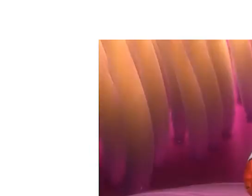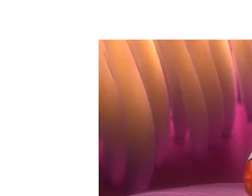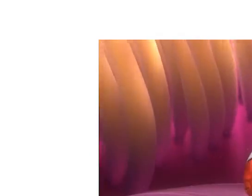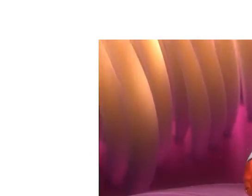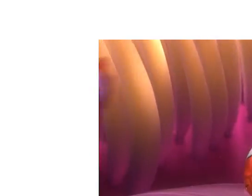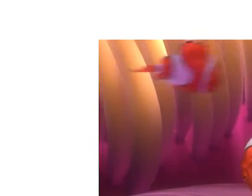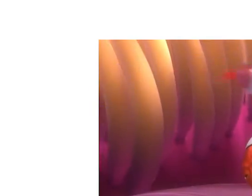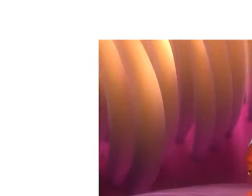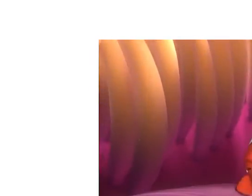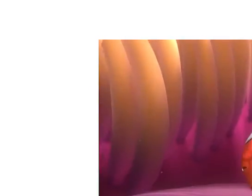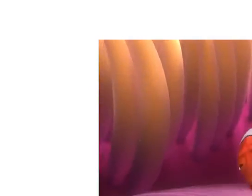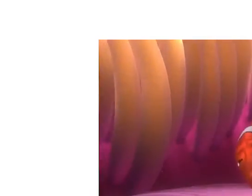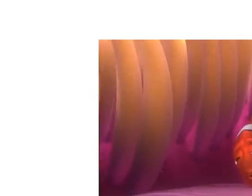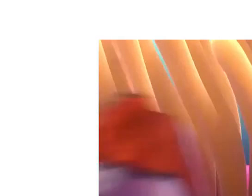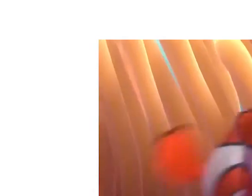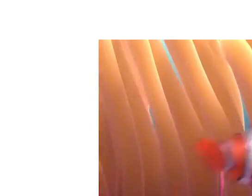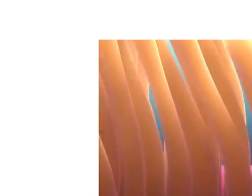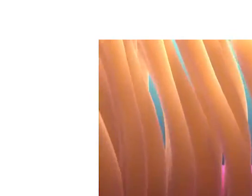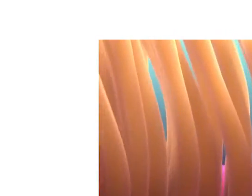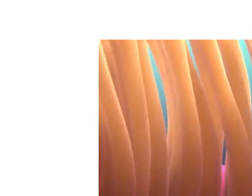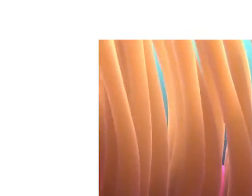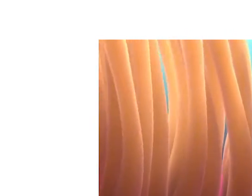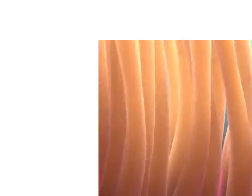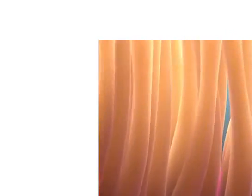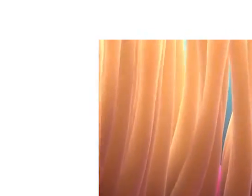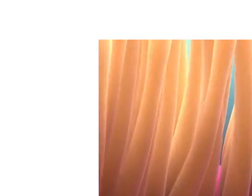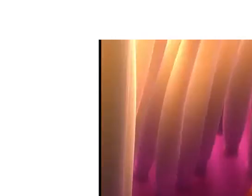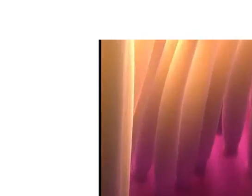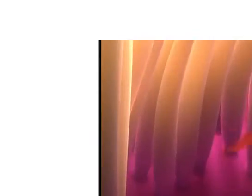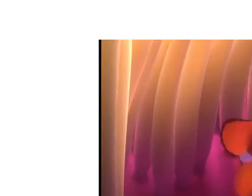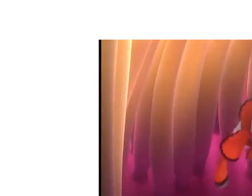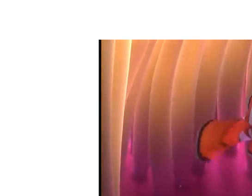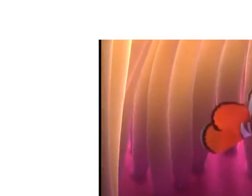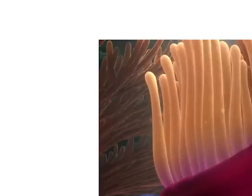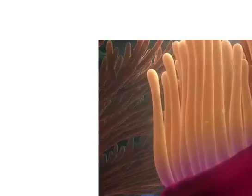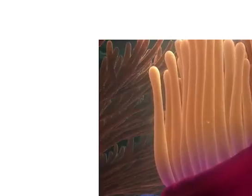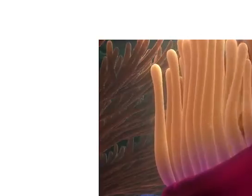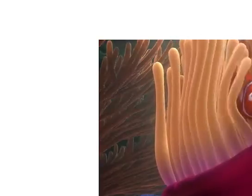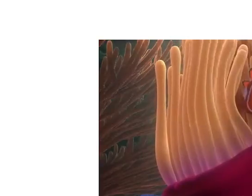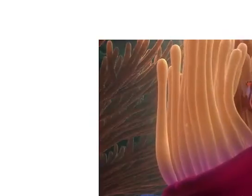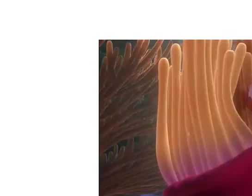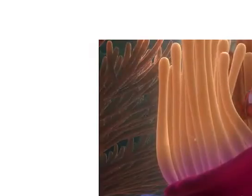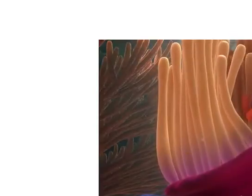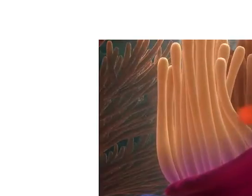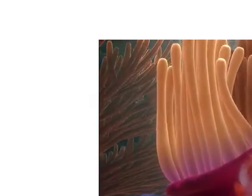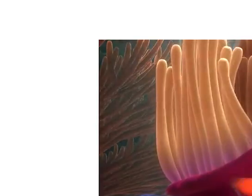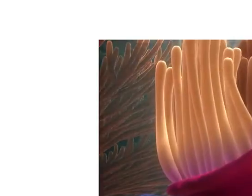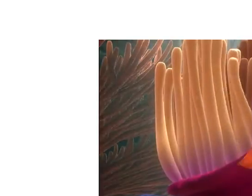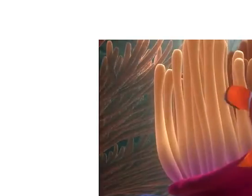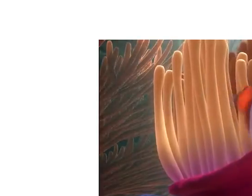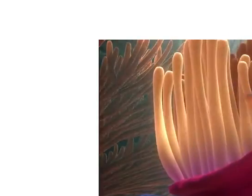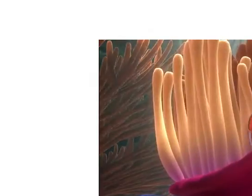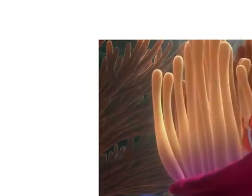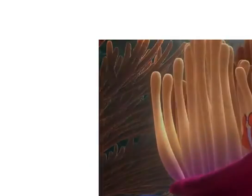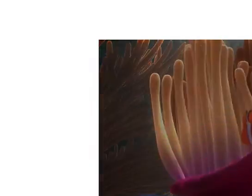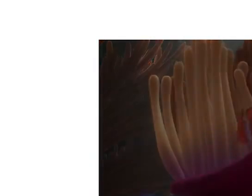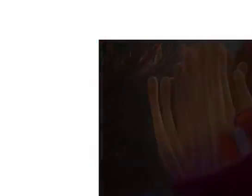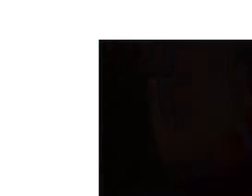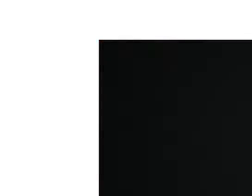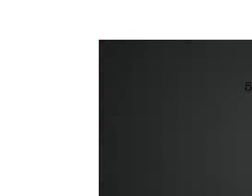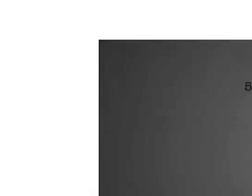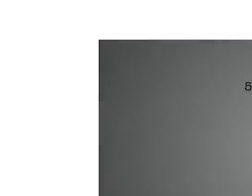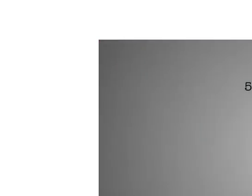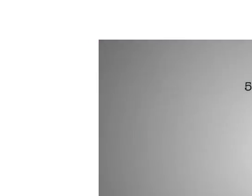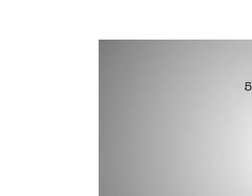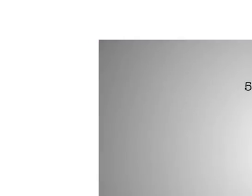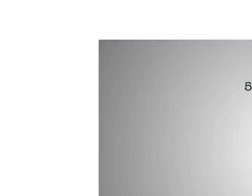tá na hora bem, da já escola! levantei, tá na hora da escola. Puxa! Nemo! Primeiro dia de aula! Nemo! Não se mexe, não se